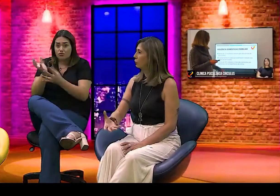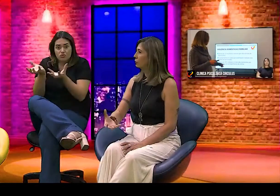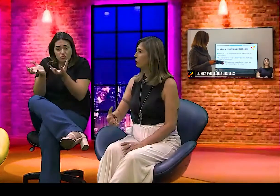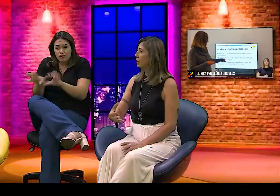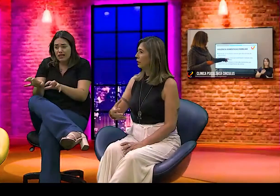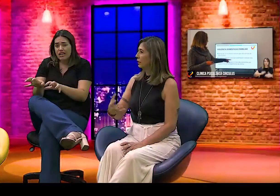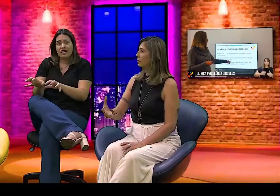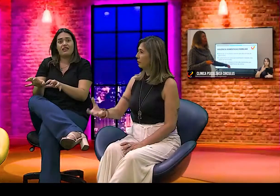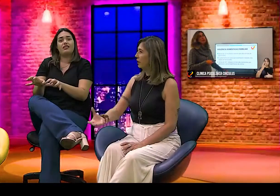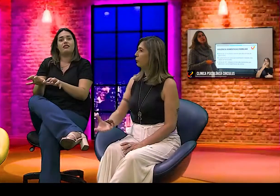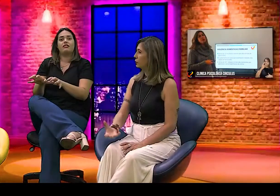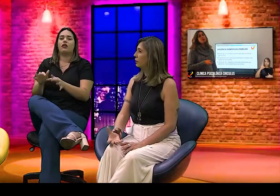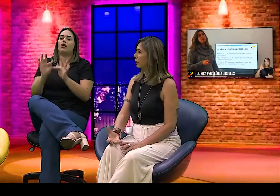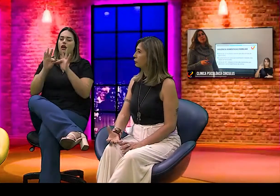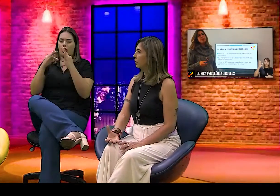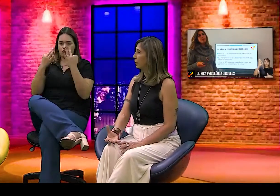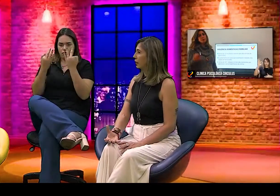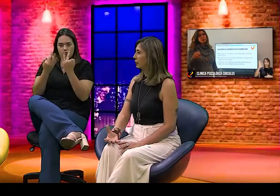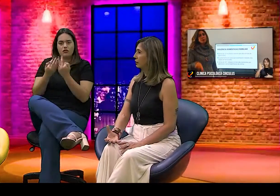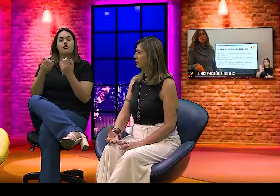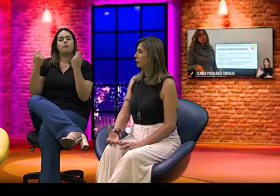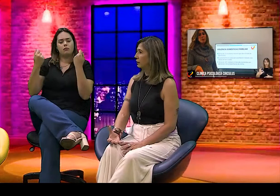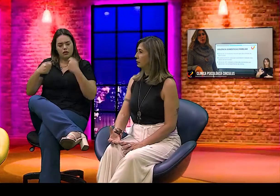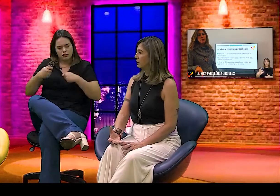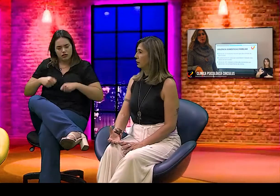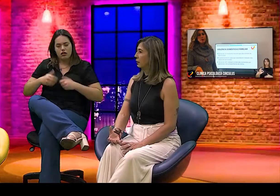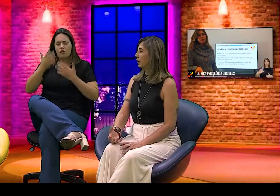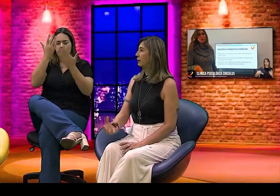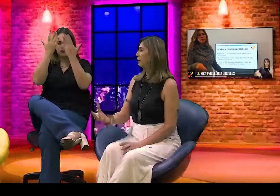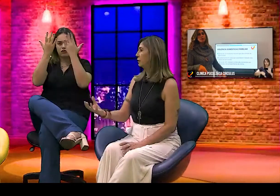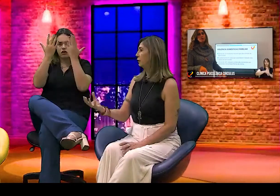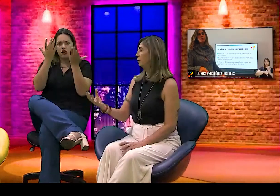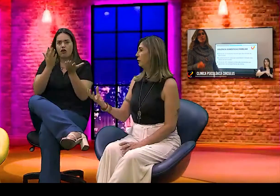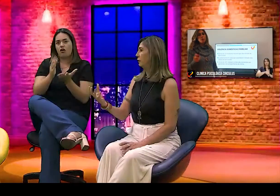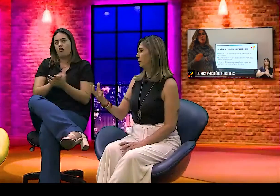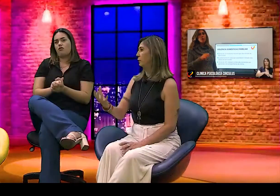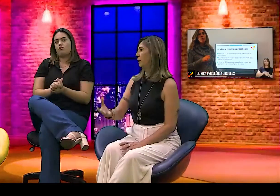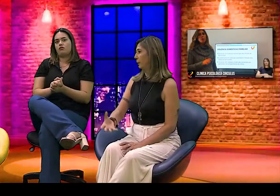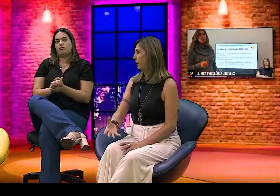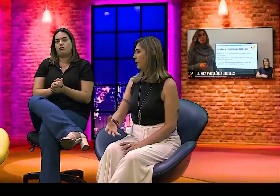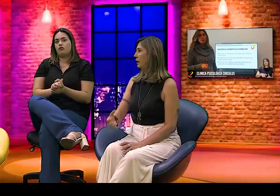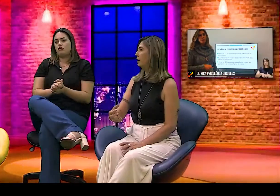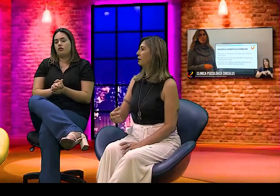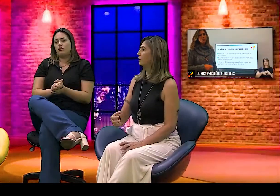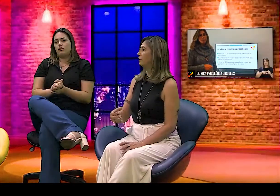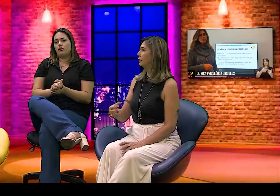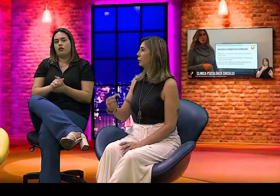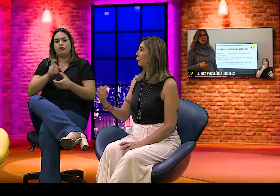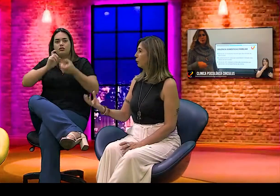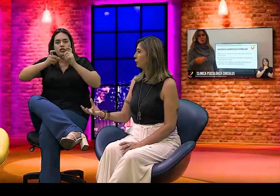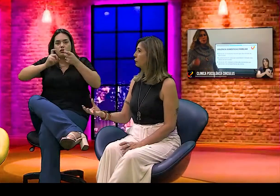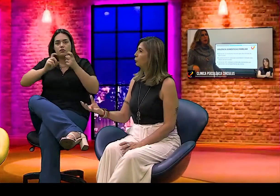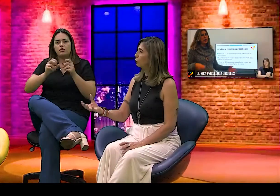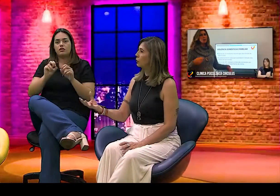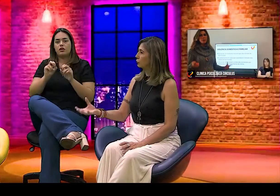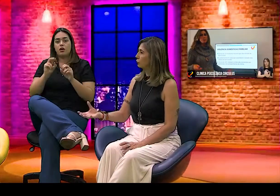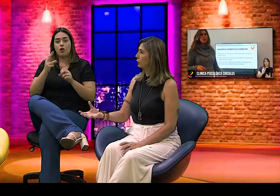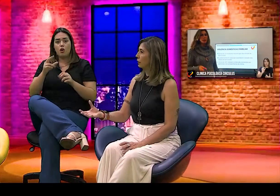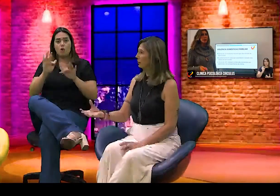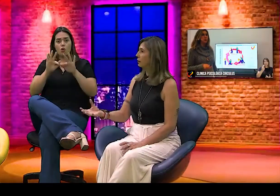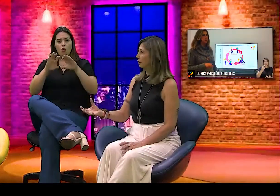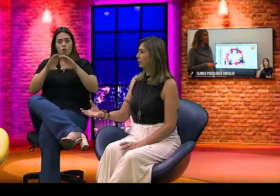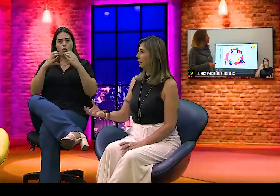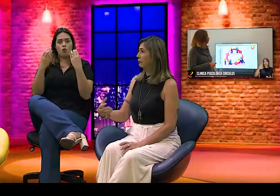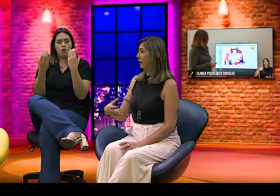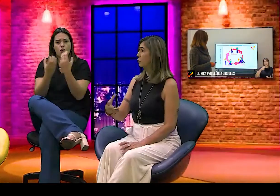parar o uso, que essa família busque ajuda para ela. Né, através de psicoterapia, através de grupos de mútua